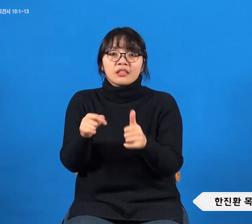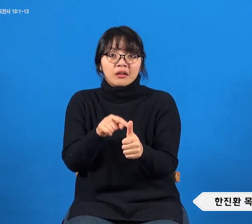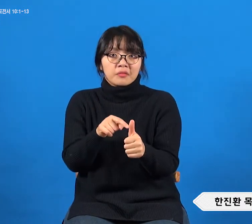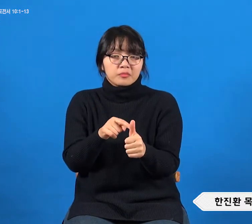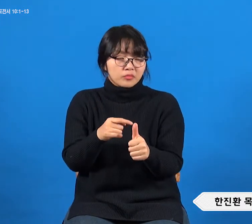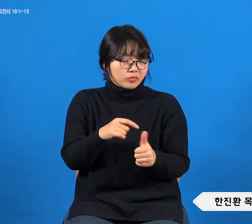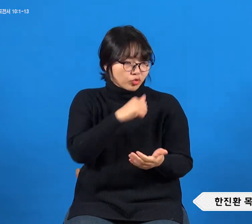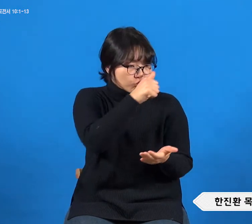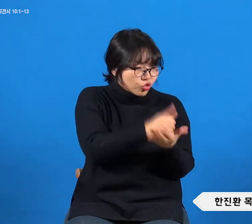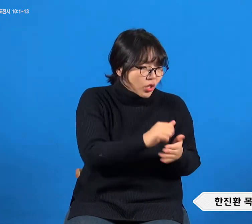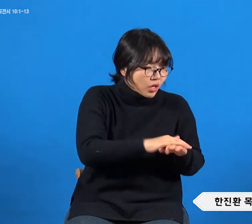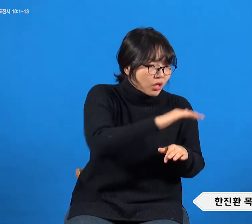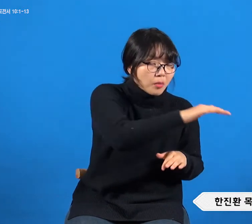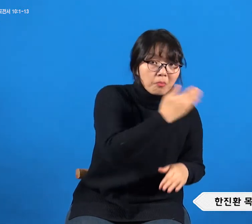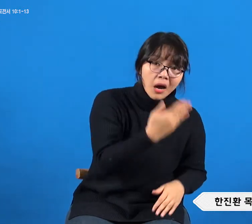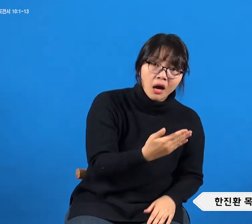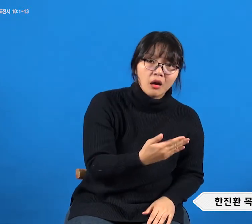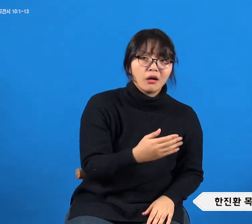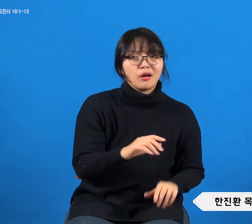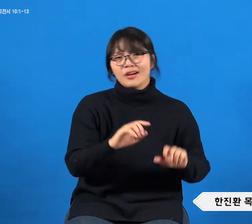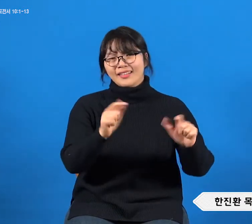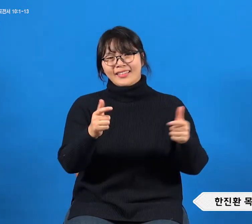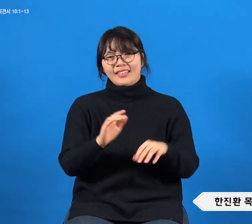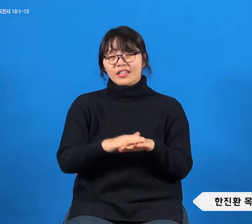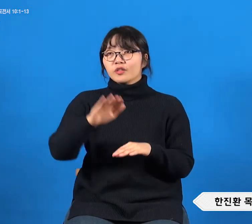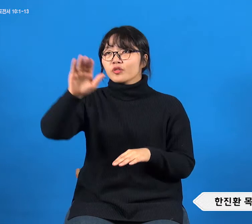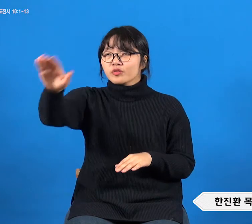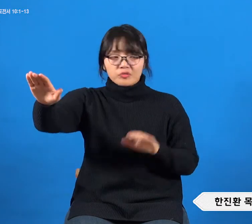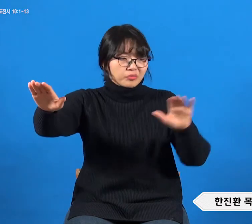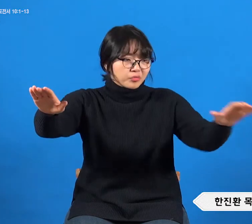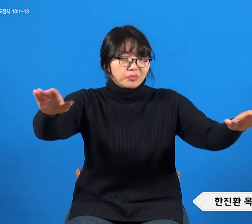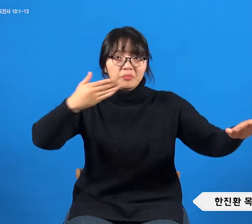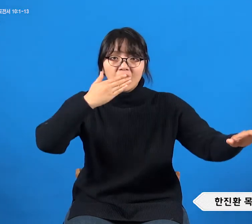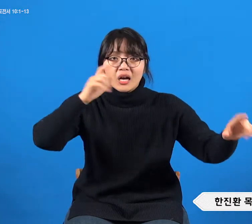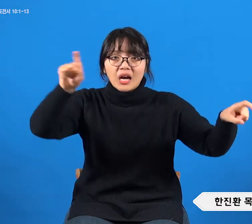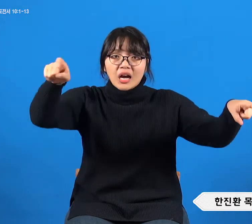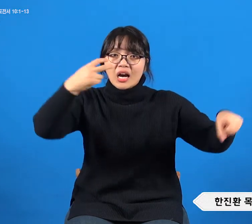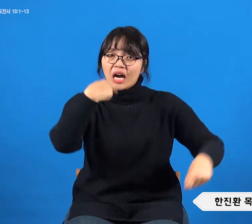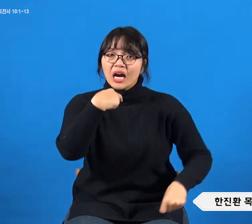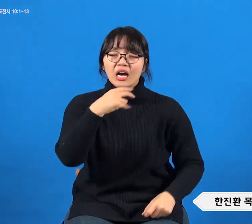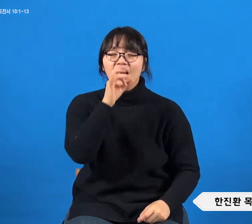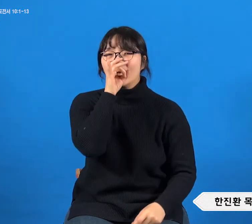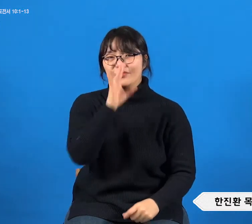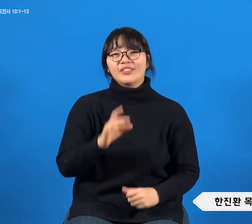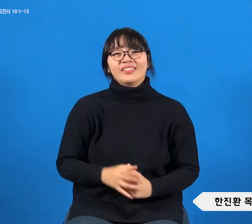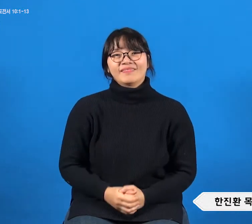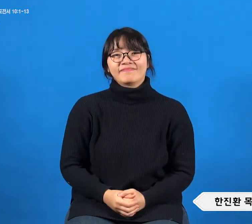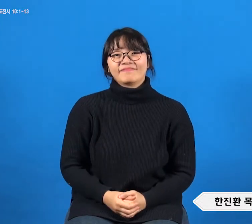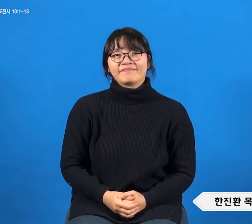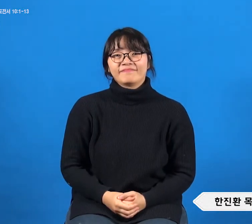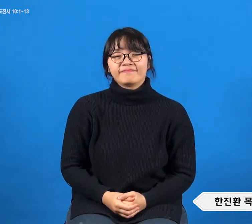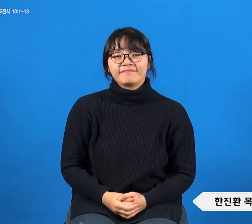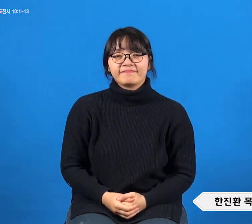주님의 십자가를 붙들고 있는데 다른 손으로 죄를 짓겠습니까? 그렇게 될 리가 없지요.